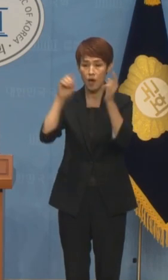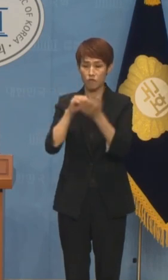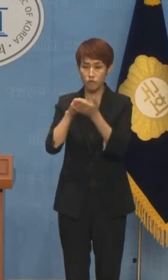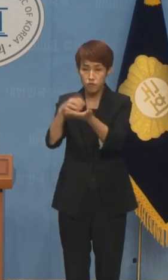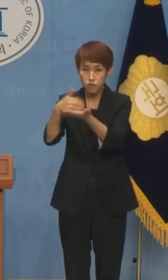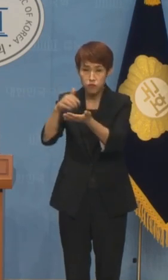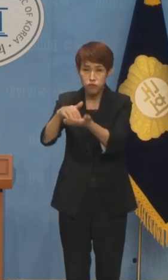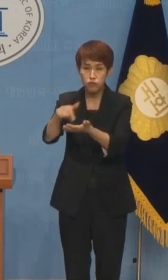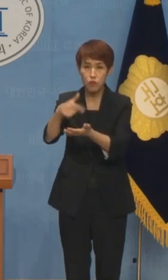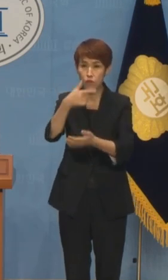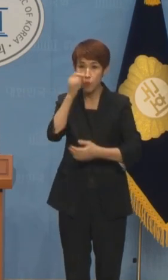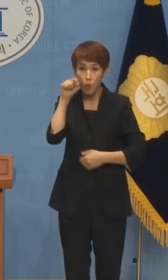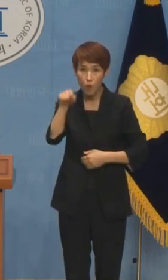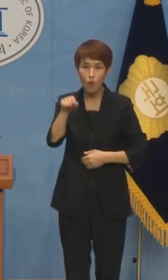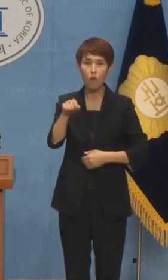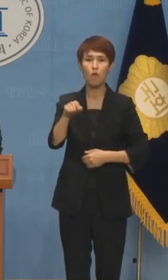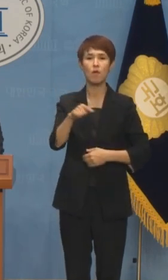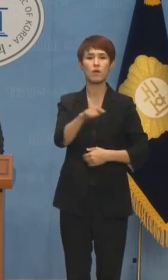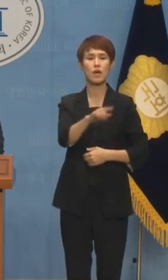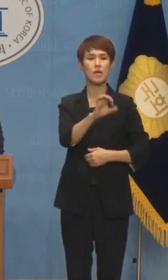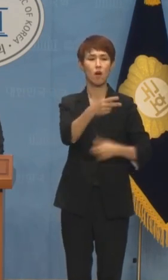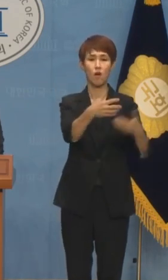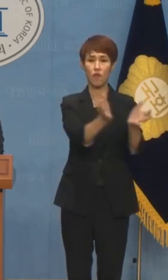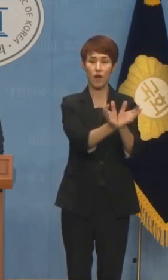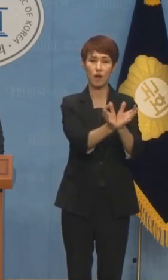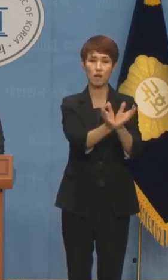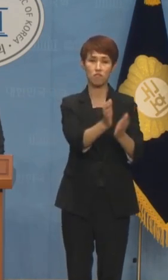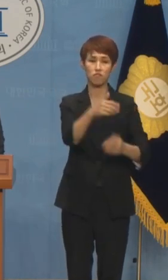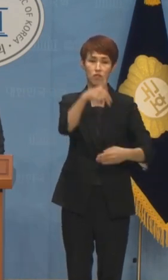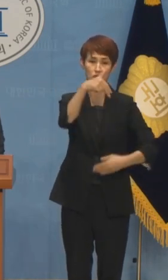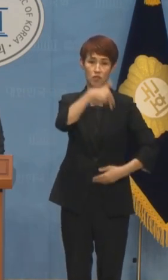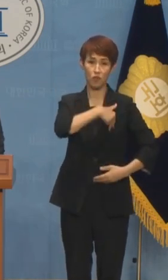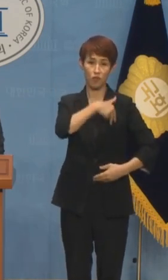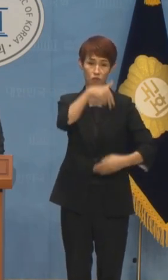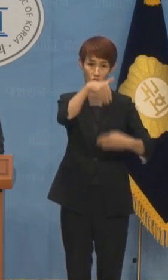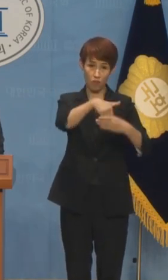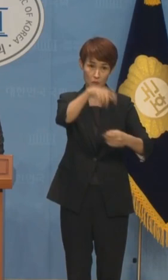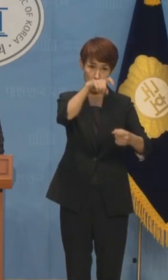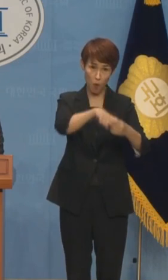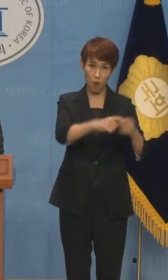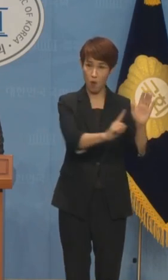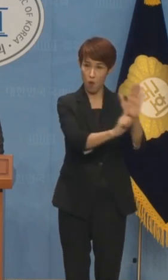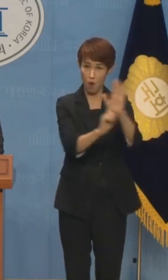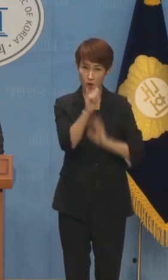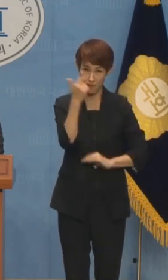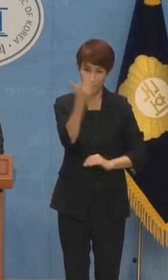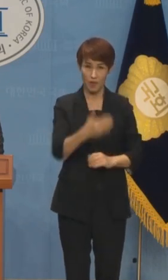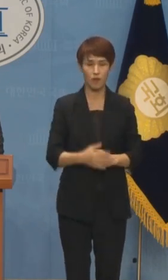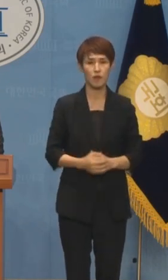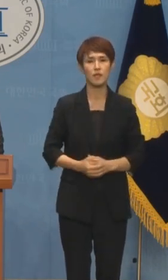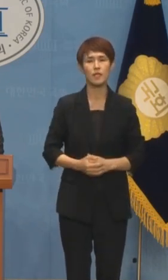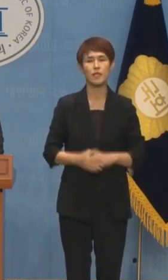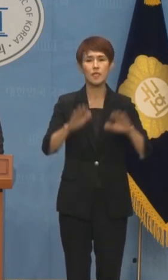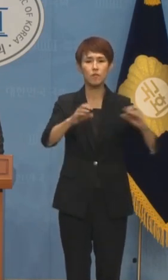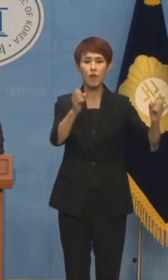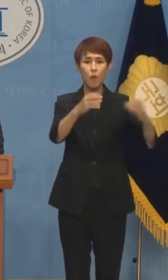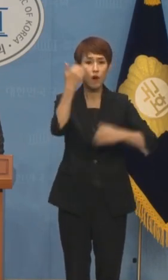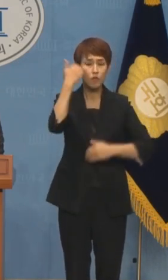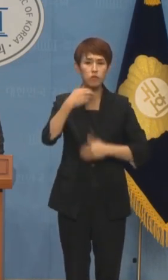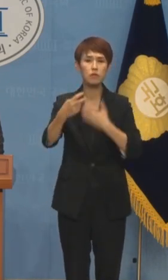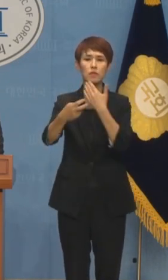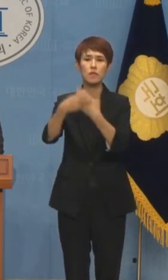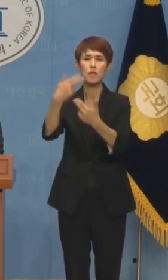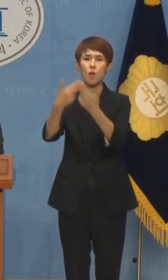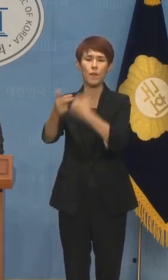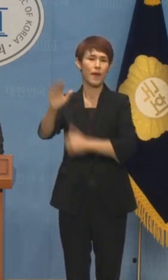정부 여당의 총선용 거칠의 일뿐이었습니까? 정부가 지금 대화해야 할 대상은 의협이